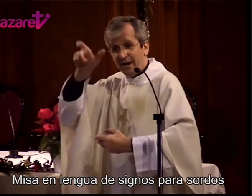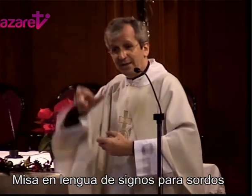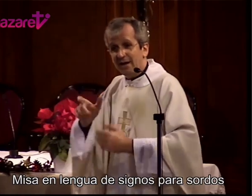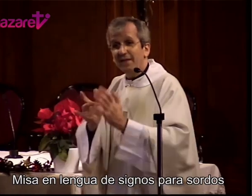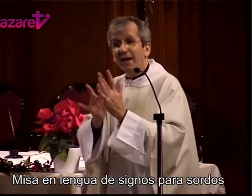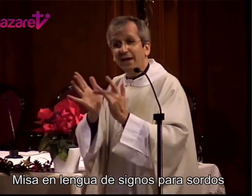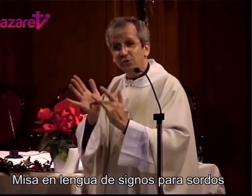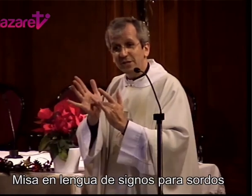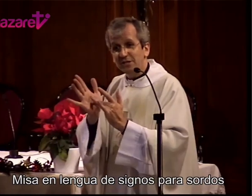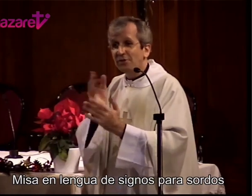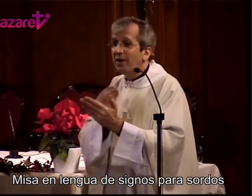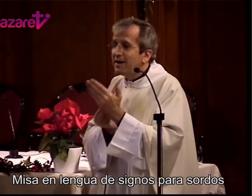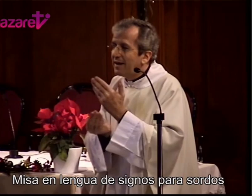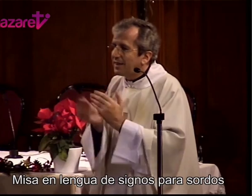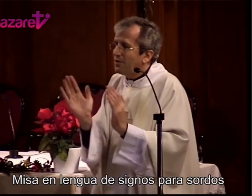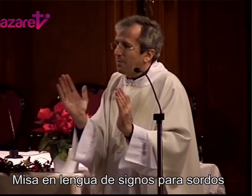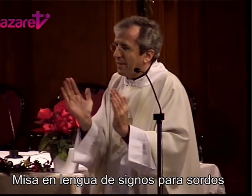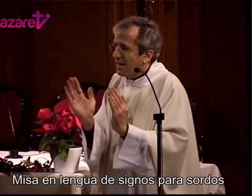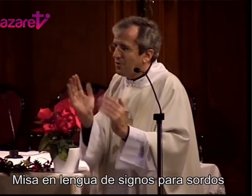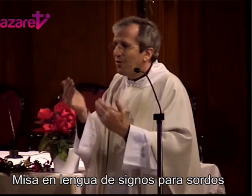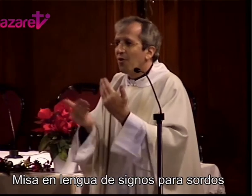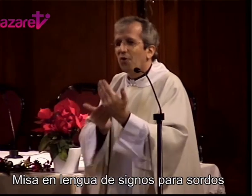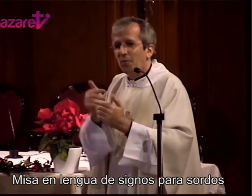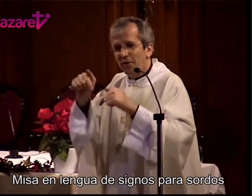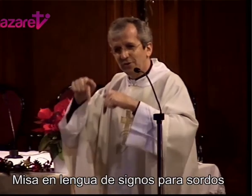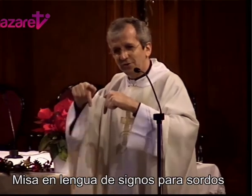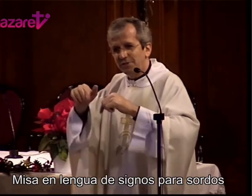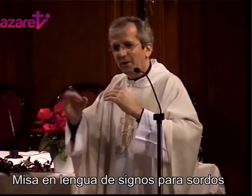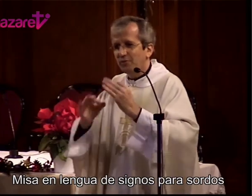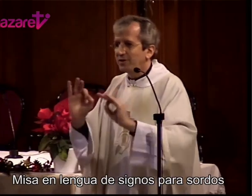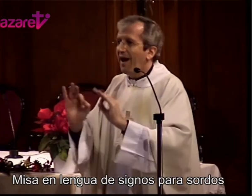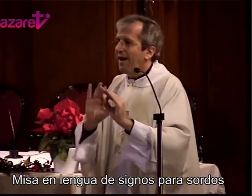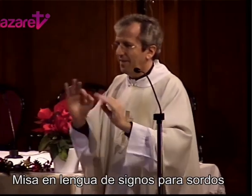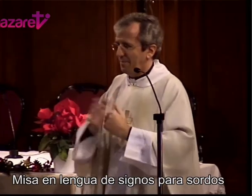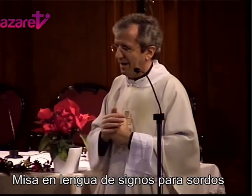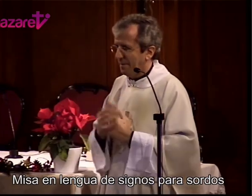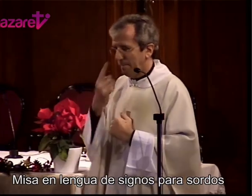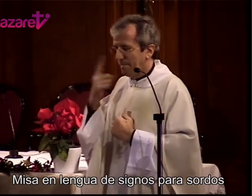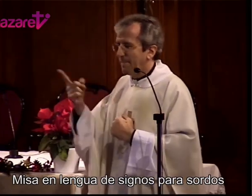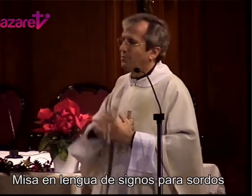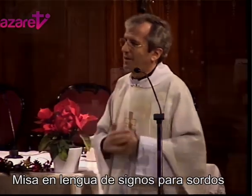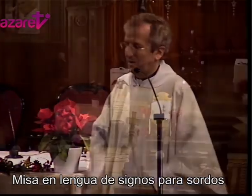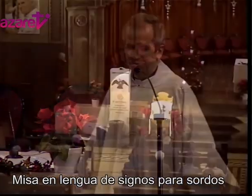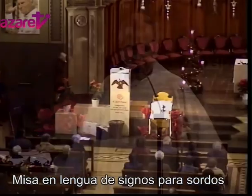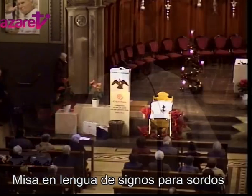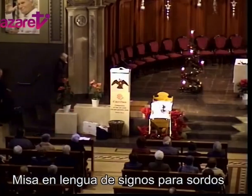realidad en Jesucristo, nacido pequeño, como hoy nos disponemos a celebrar. Vamos a verlo.